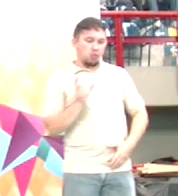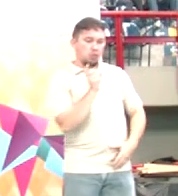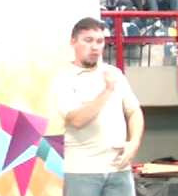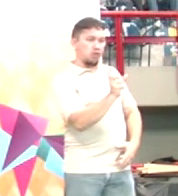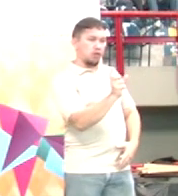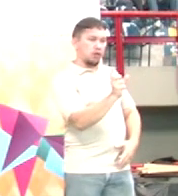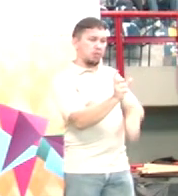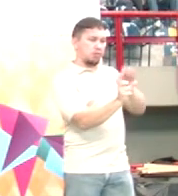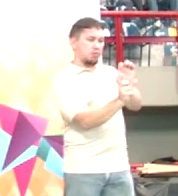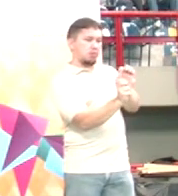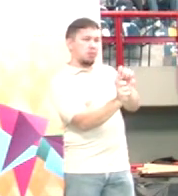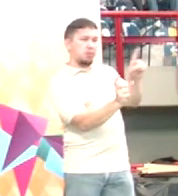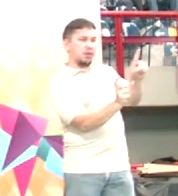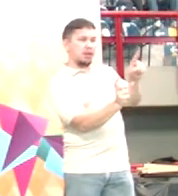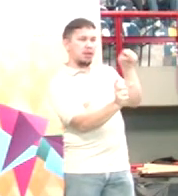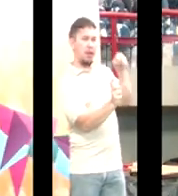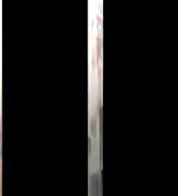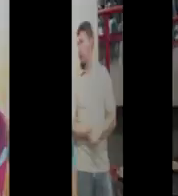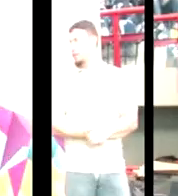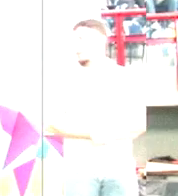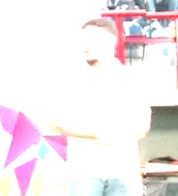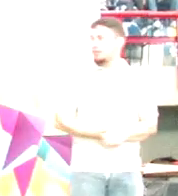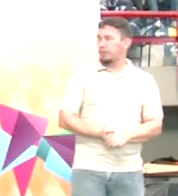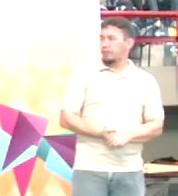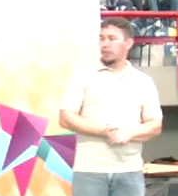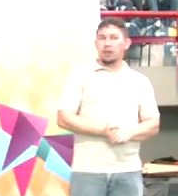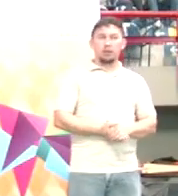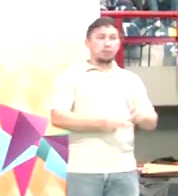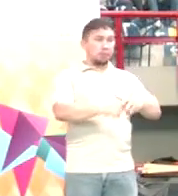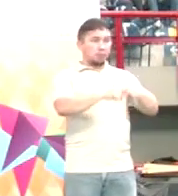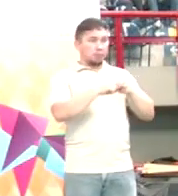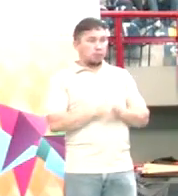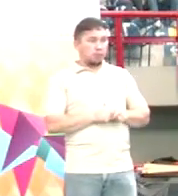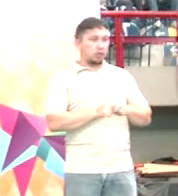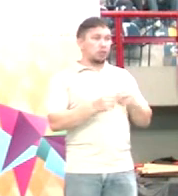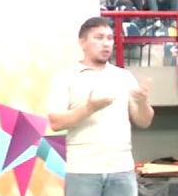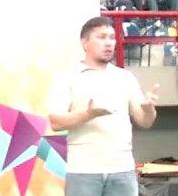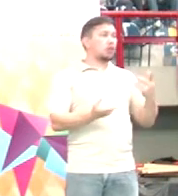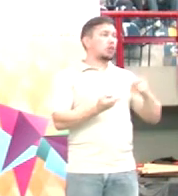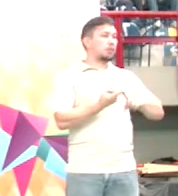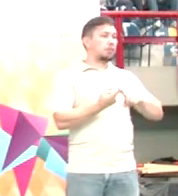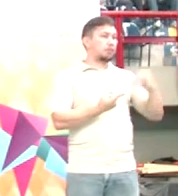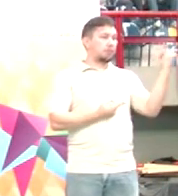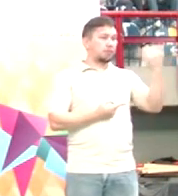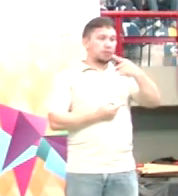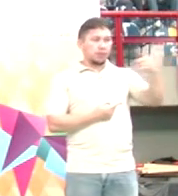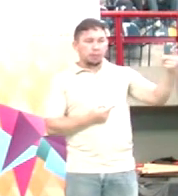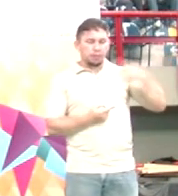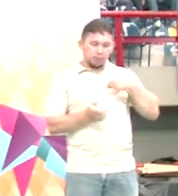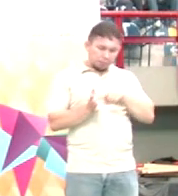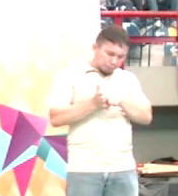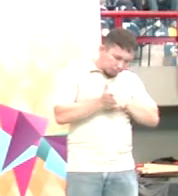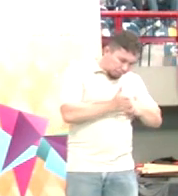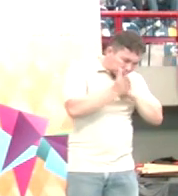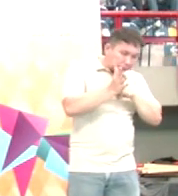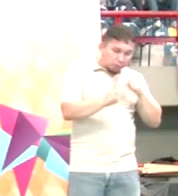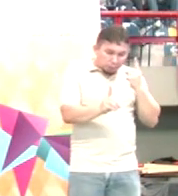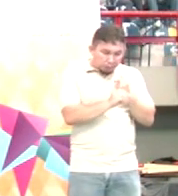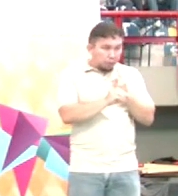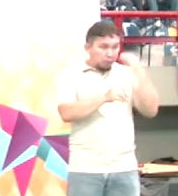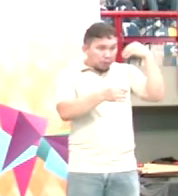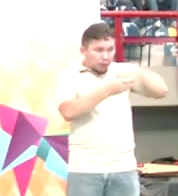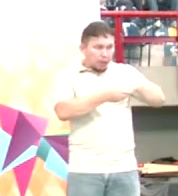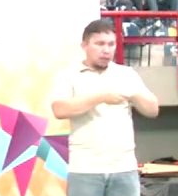ser, ali é uma definição. Então, pessoal, é importante você verificar que aqui